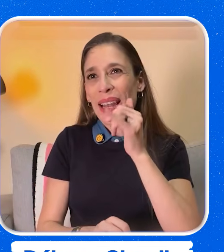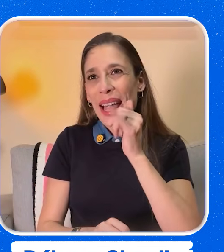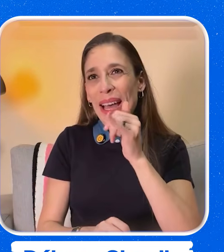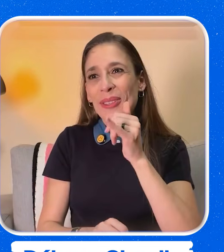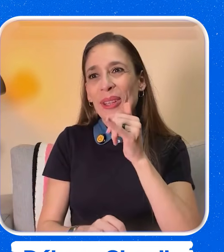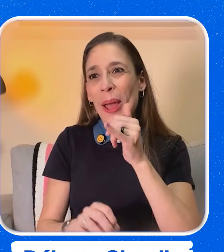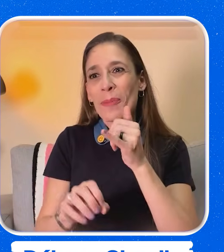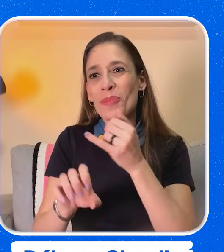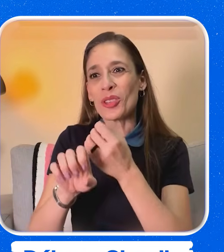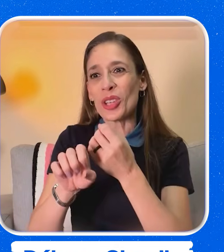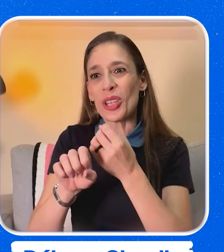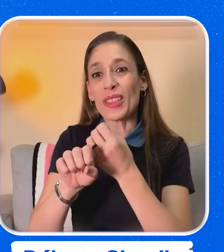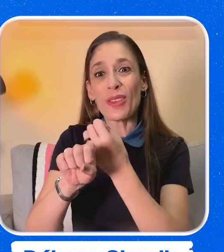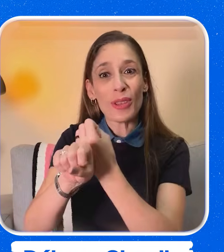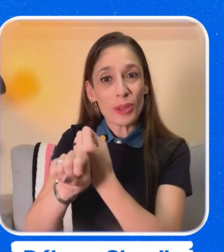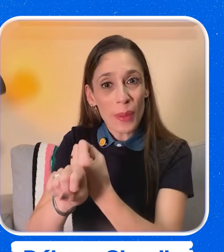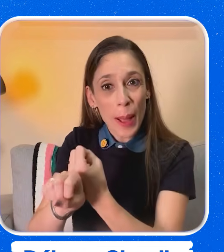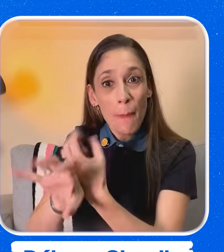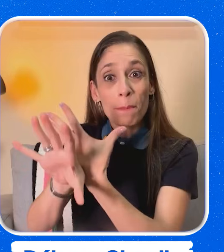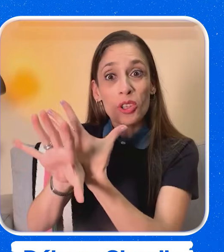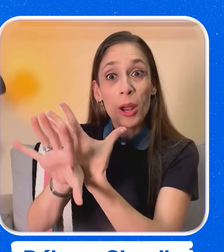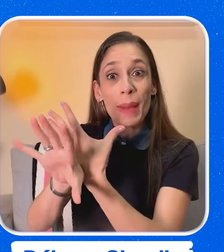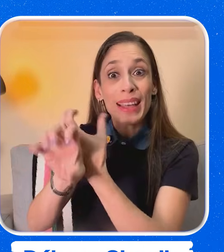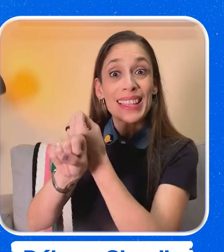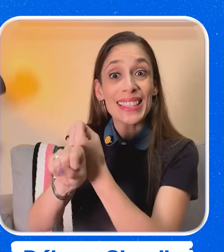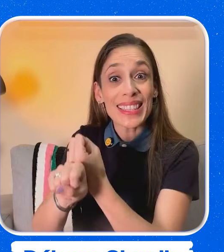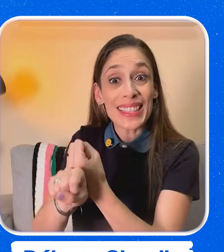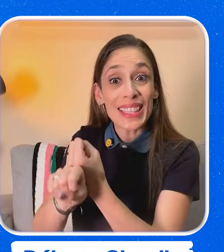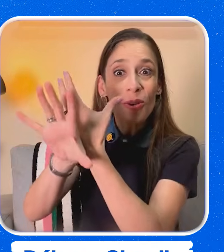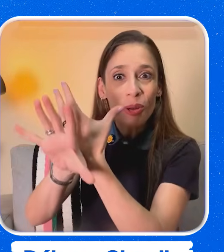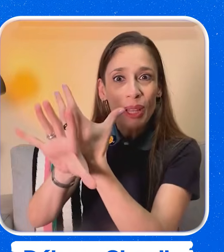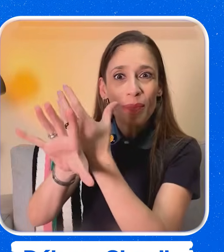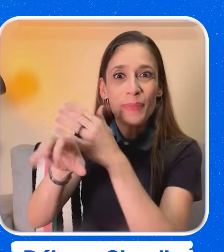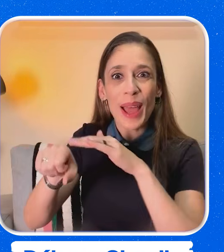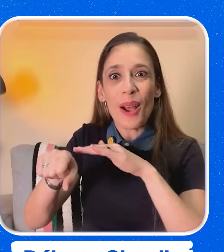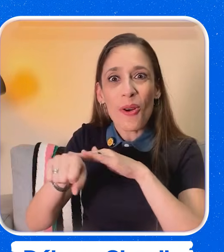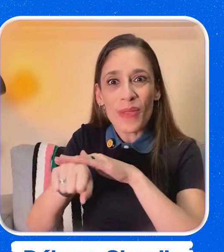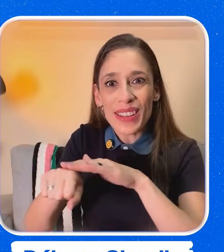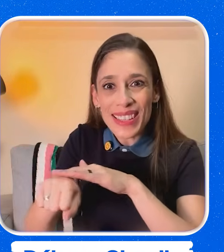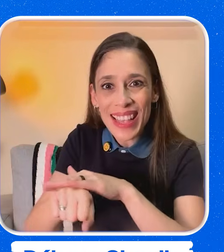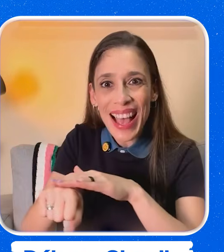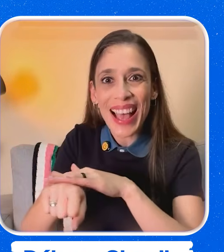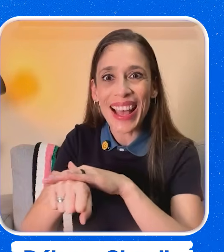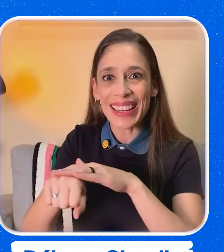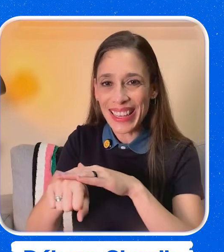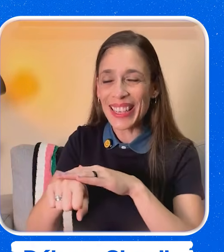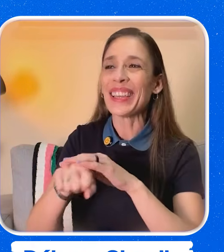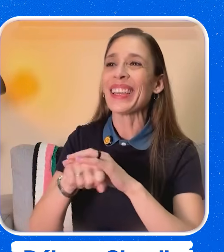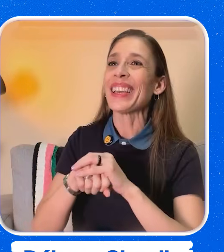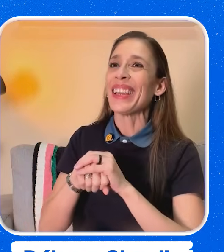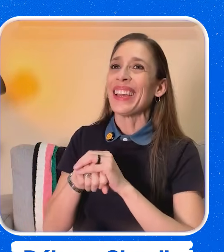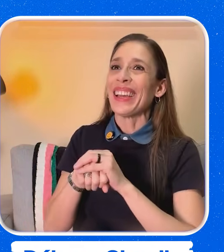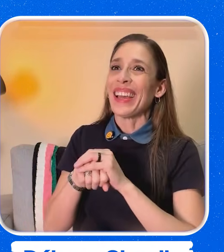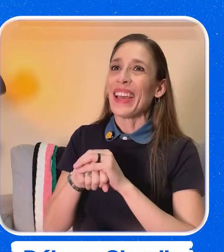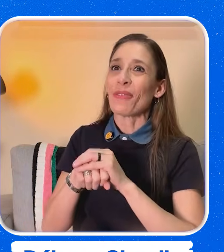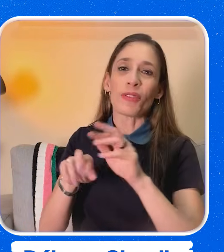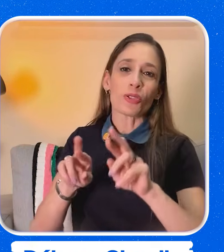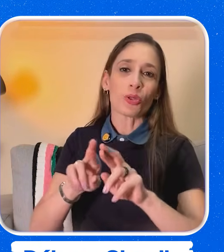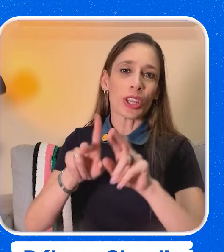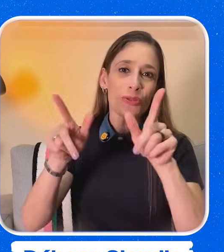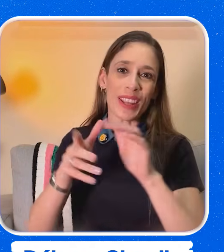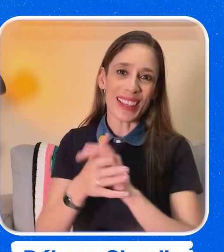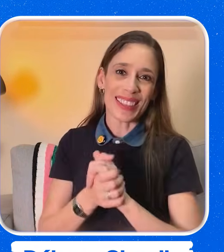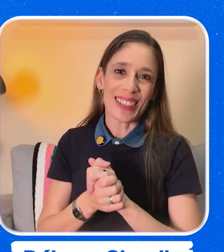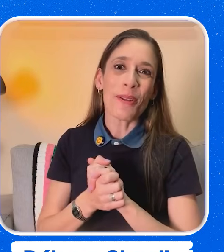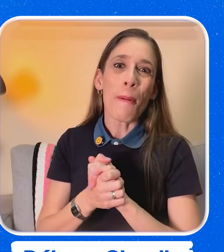Esse teu relato, né, de ter feito uma chamada síncrona para conversar ali,